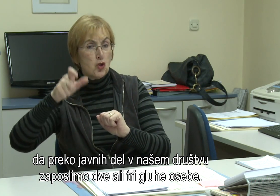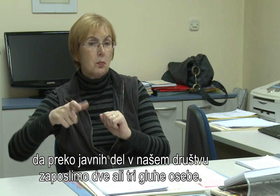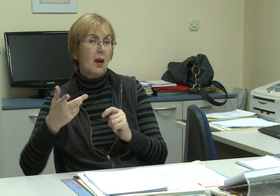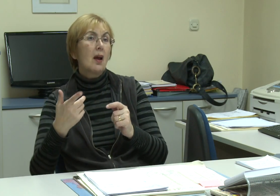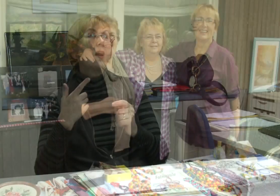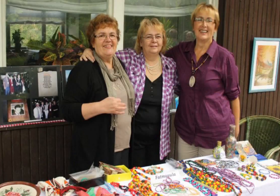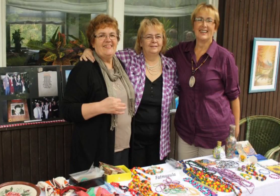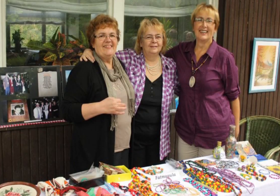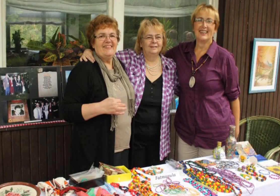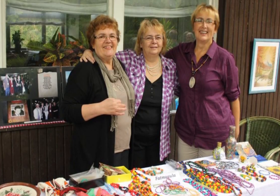osobe.